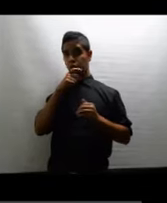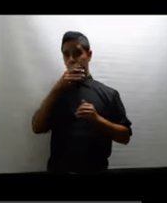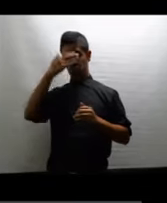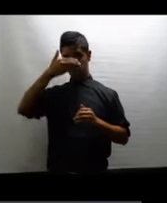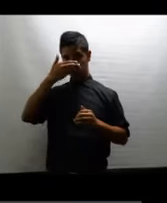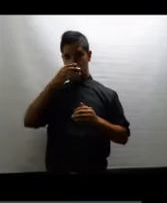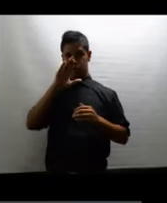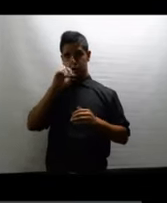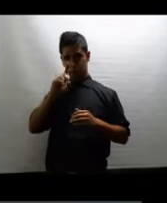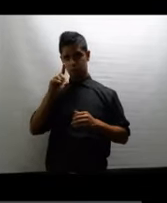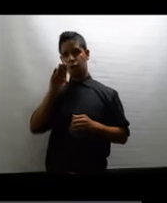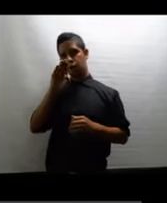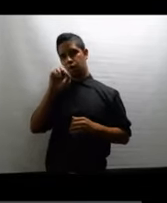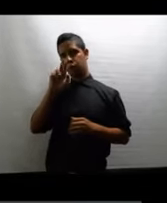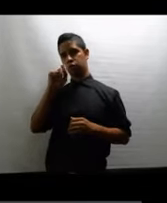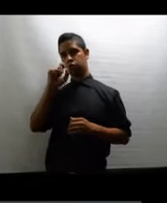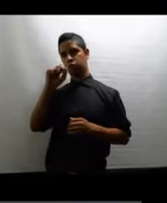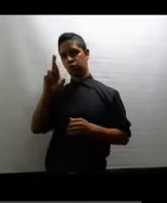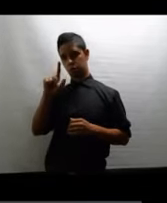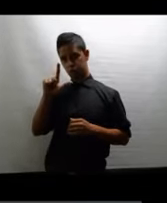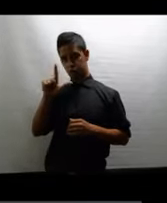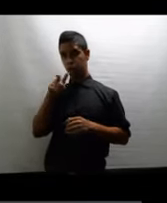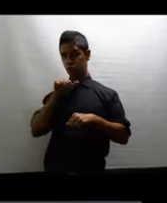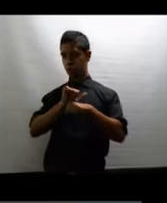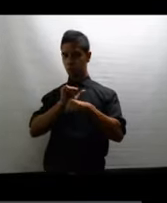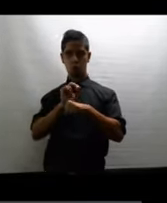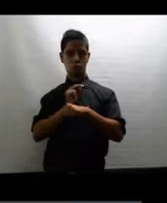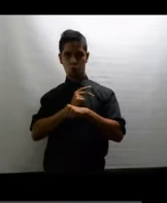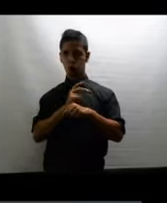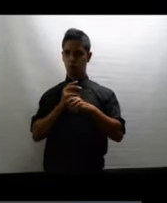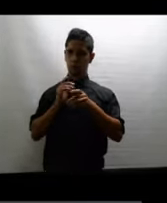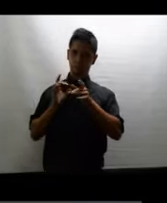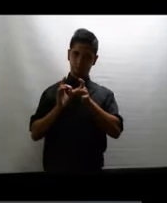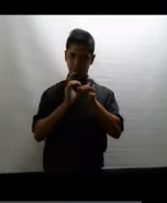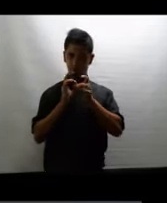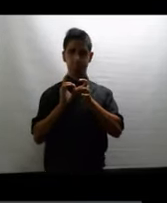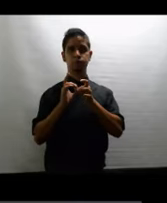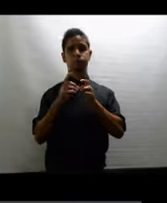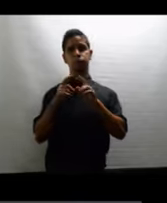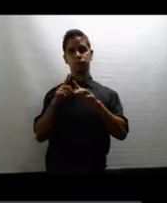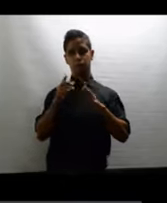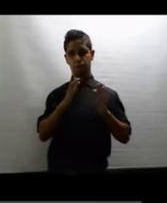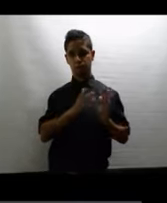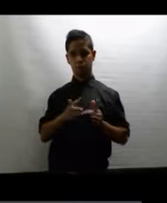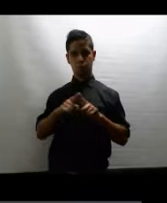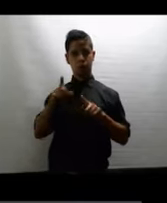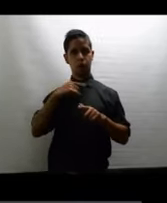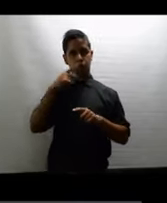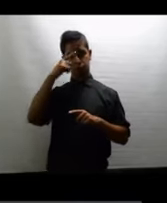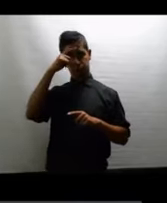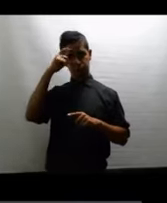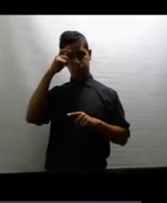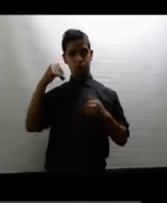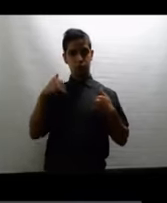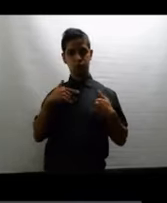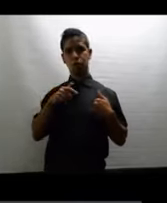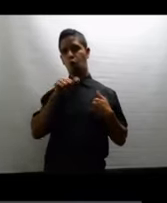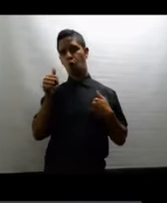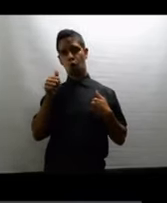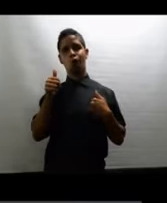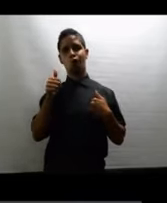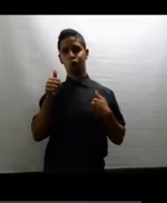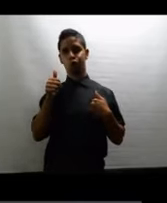que esto es parte de lo que es el trabajo que estamos haciendo, preparándonos para este verano, que también tiene cambios en otras